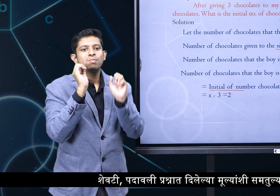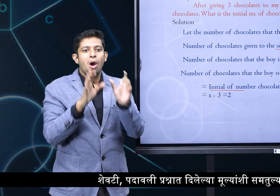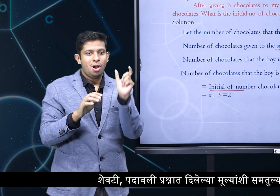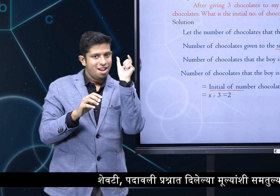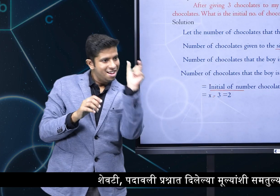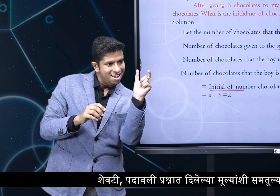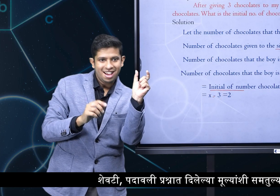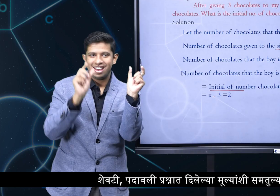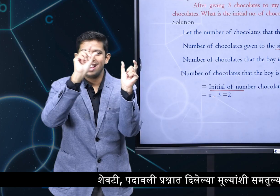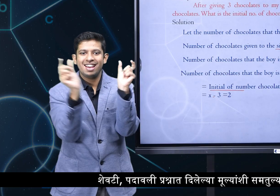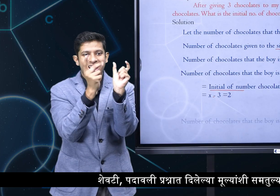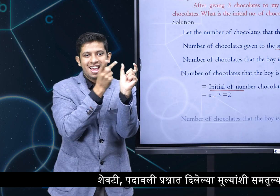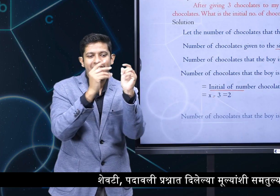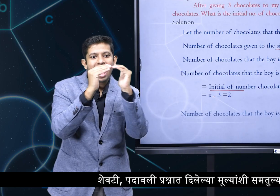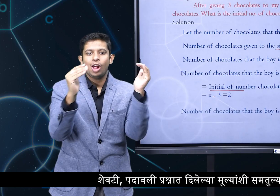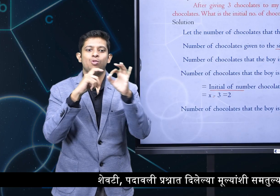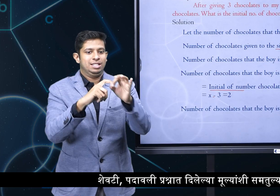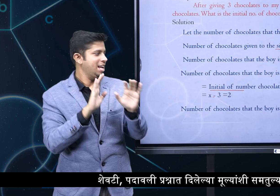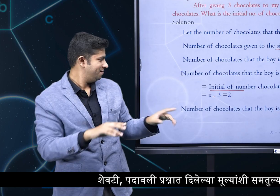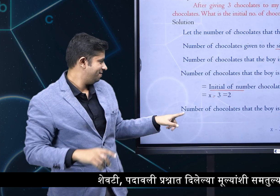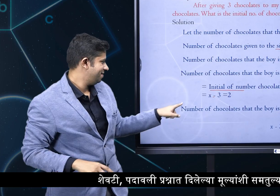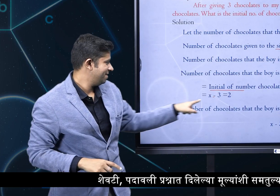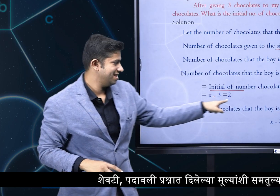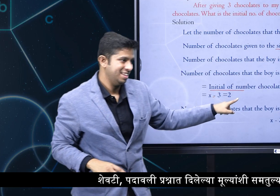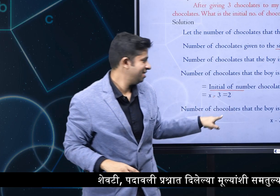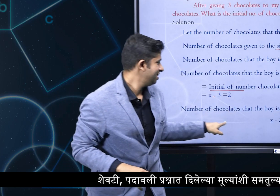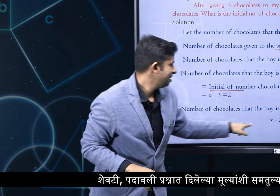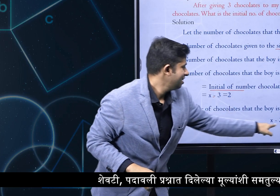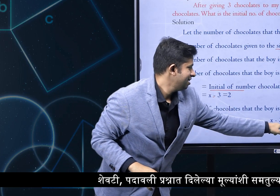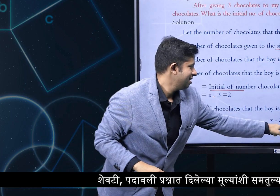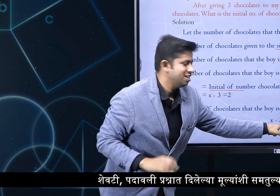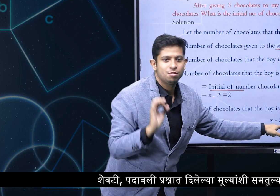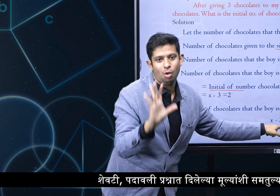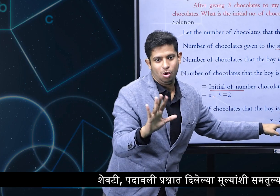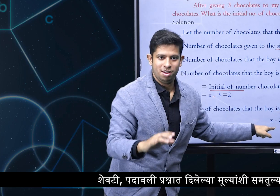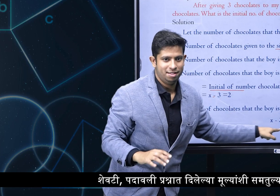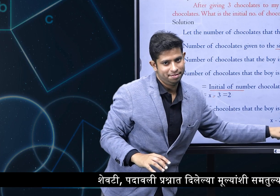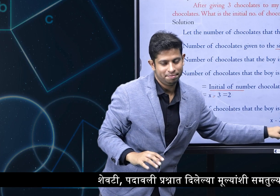शेवटी पदावली प्रश्नात दिलेल्या मूल्यांची समतुल्य केली जाते.